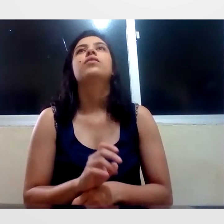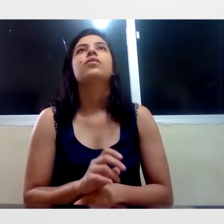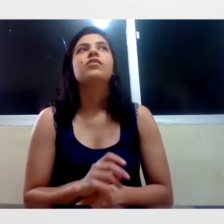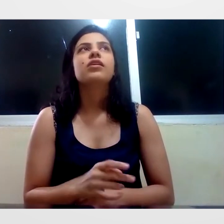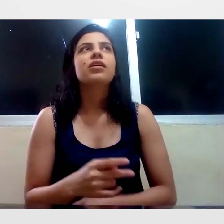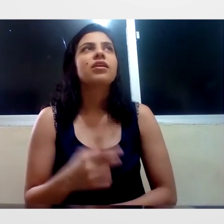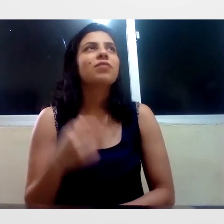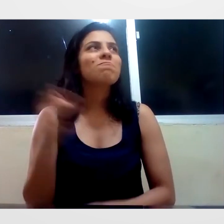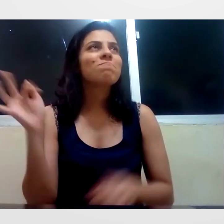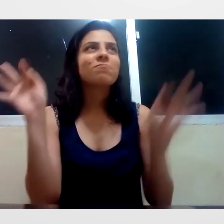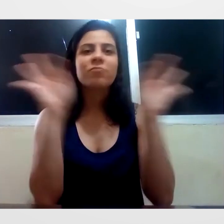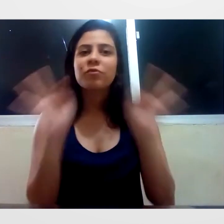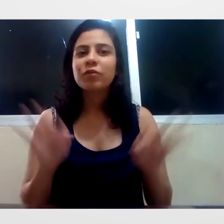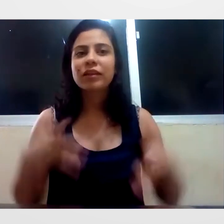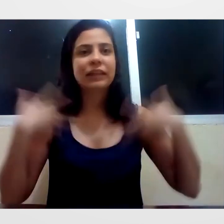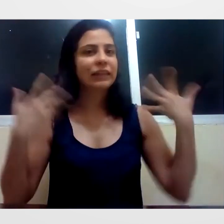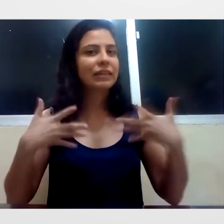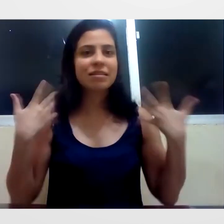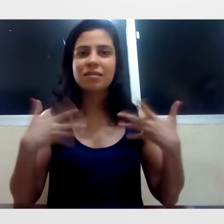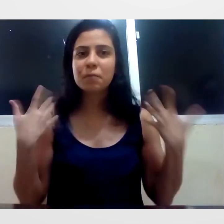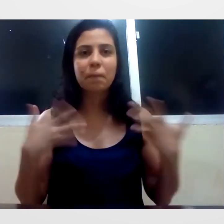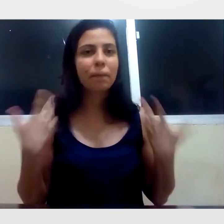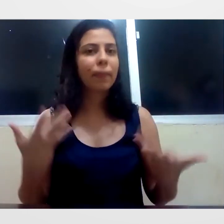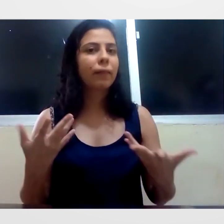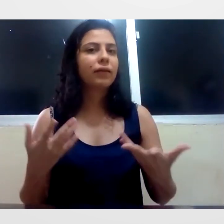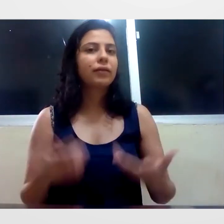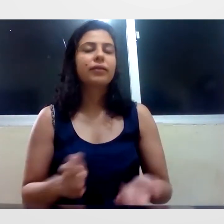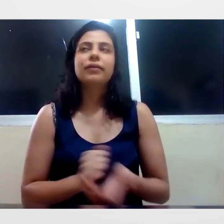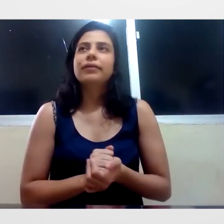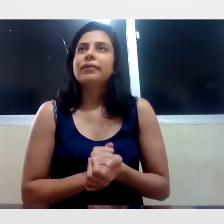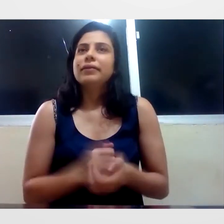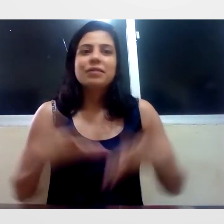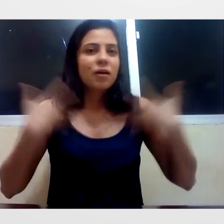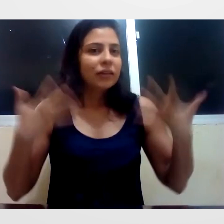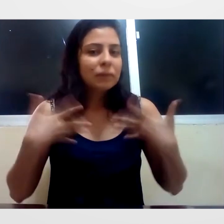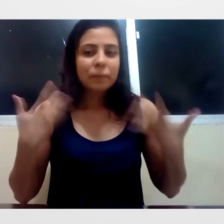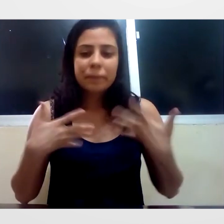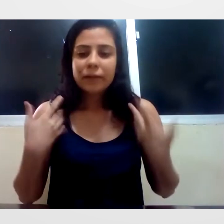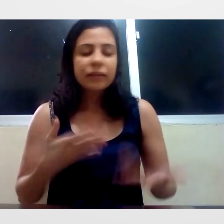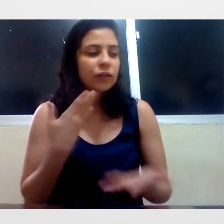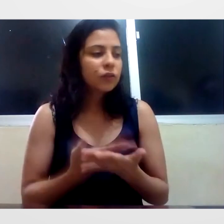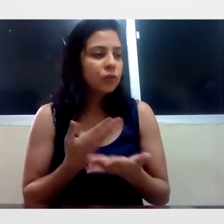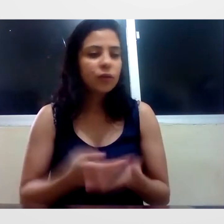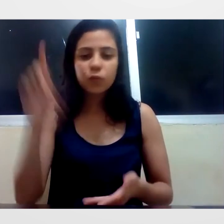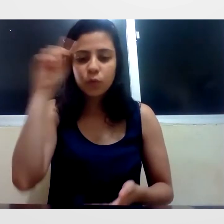queria sinalizar assim como ela estava sinalizando. Então, eu fiz a minha inscrição no método Fluente em